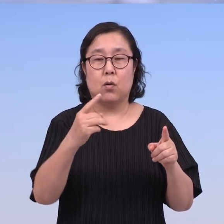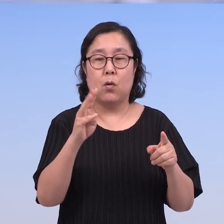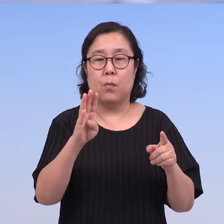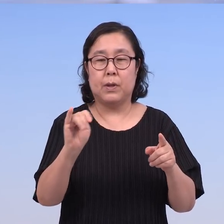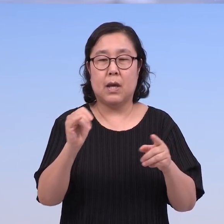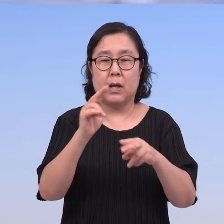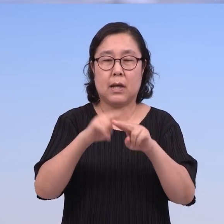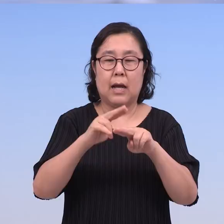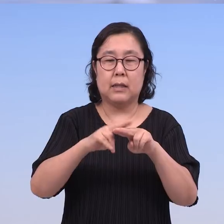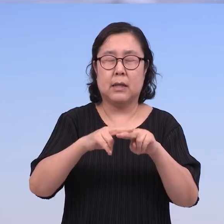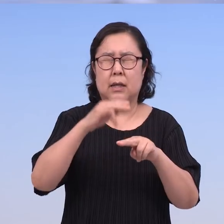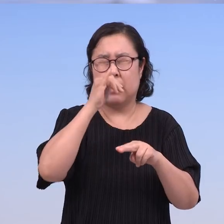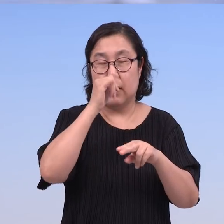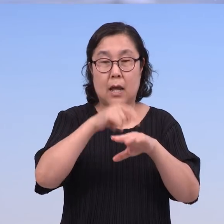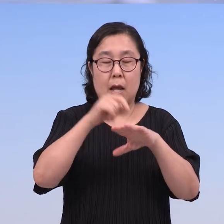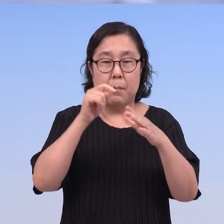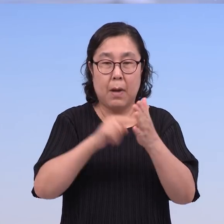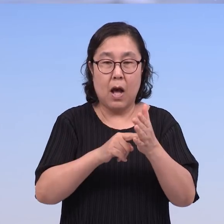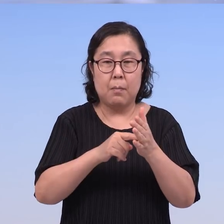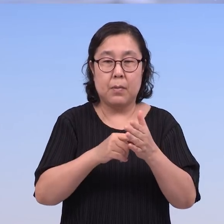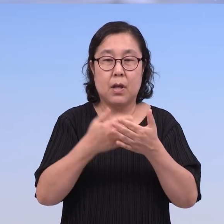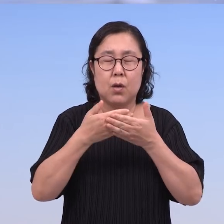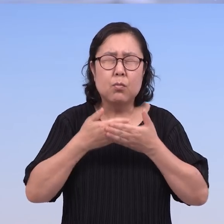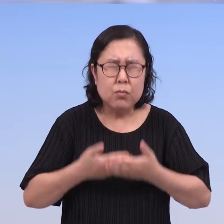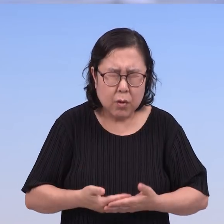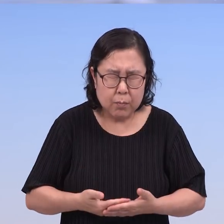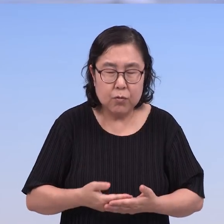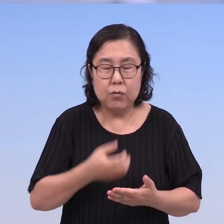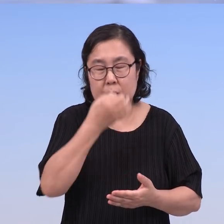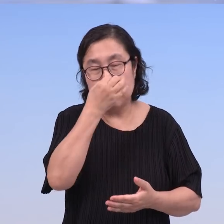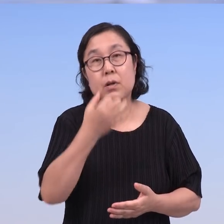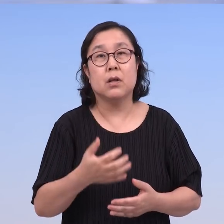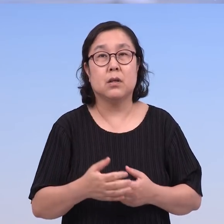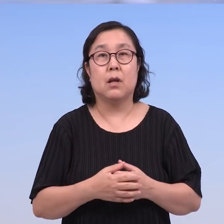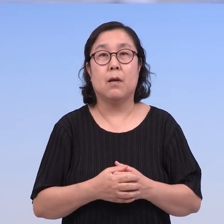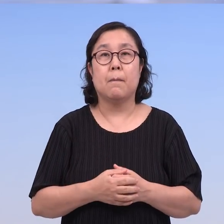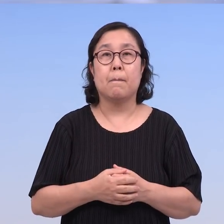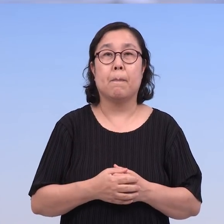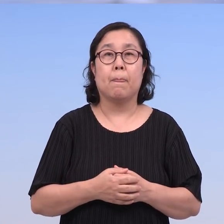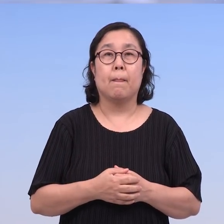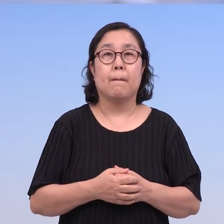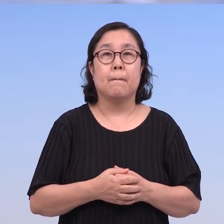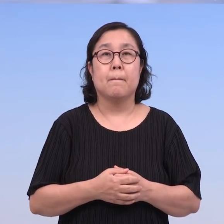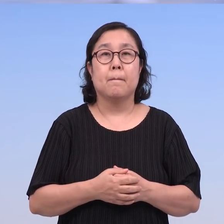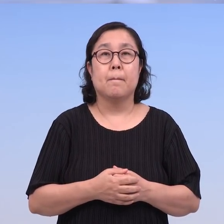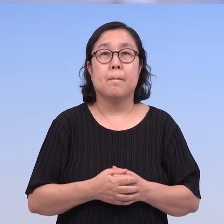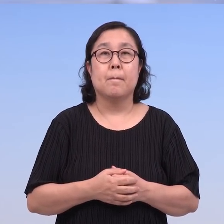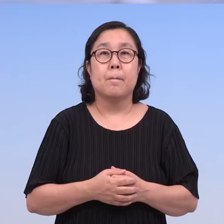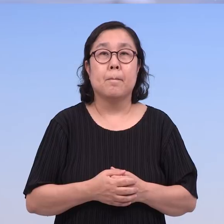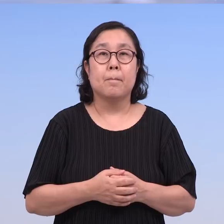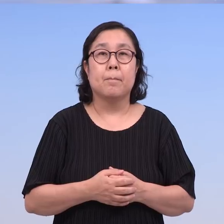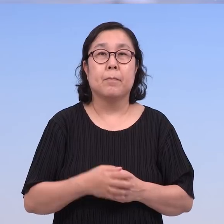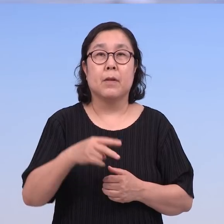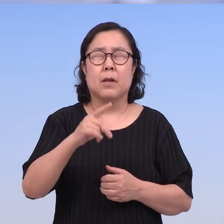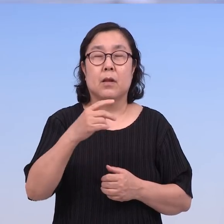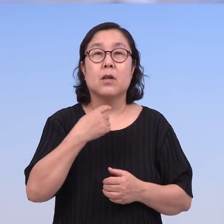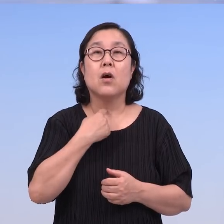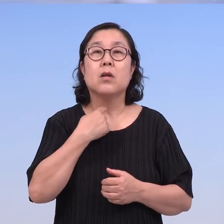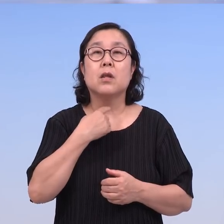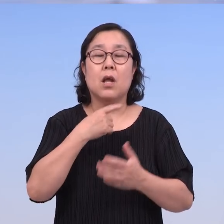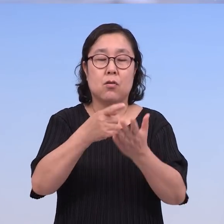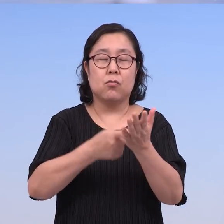1층 로비에 앉아 있는데 마음이 굉장히 무겁고 복잡하더라고요. 왜냐?